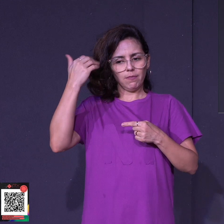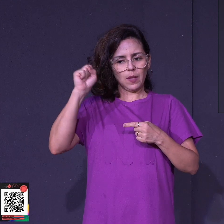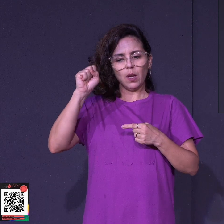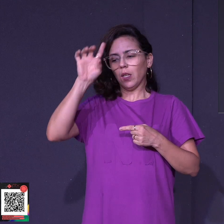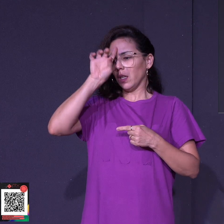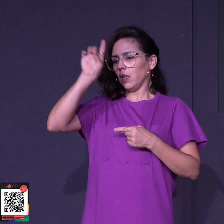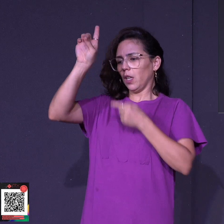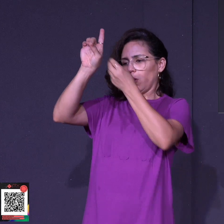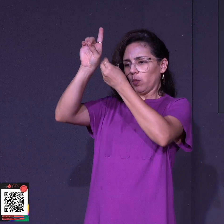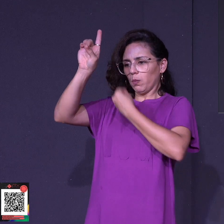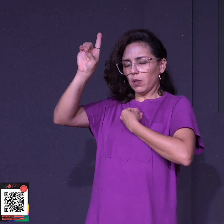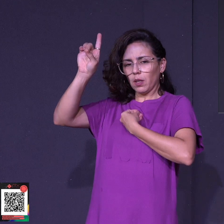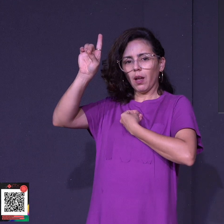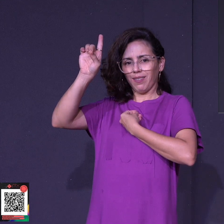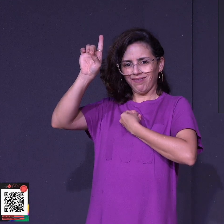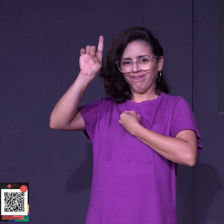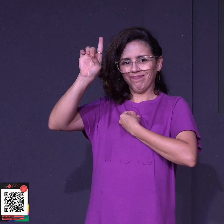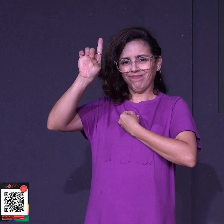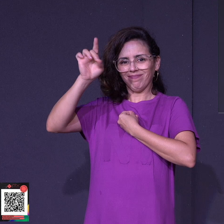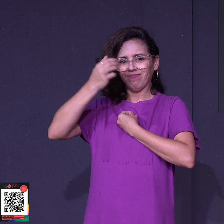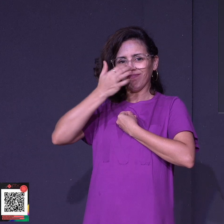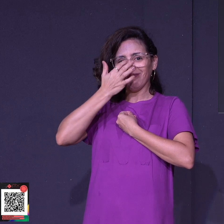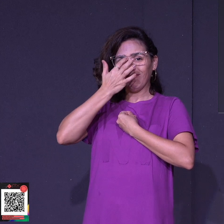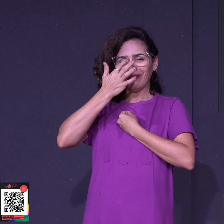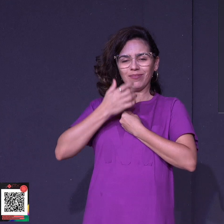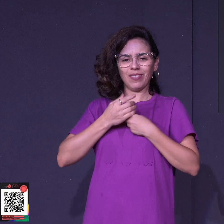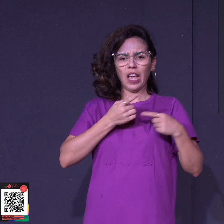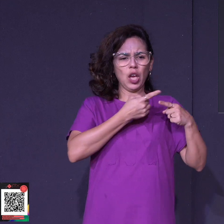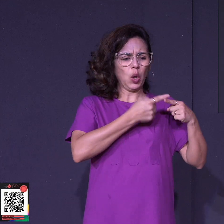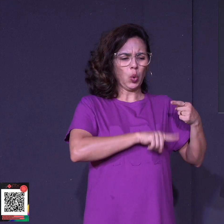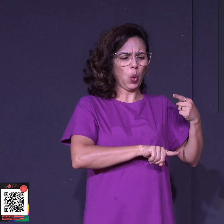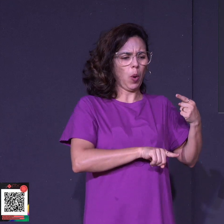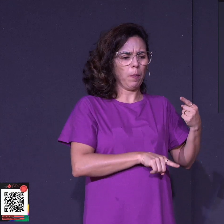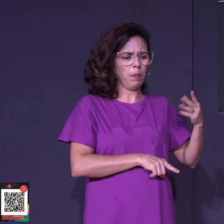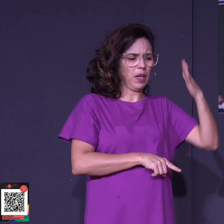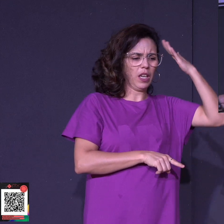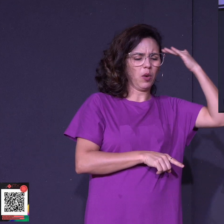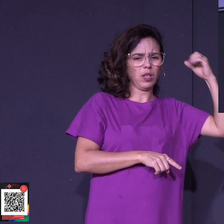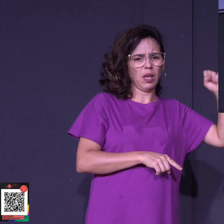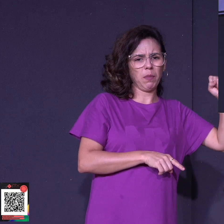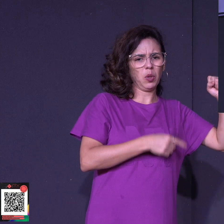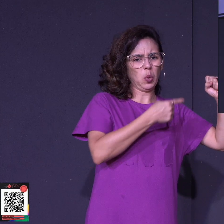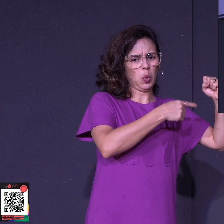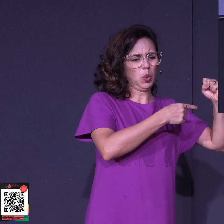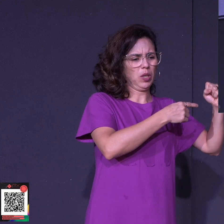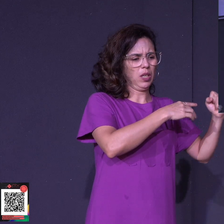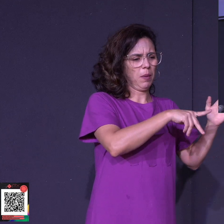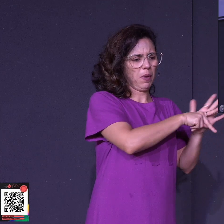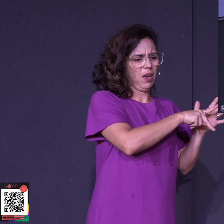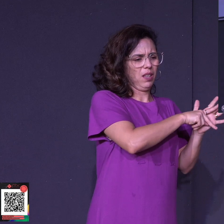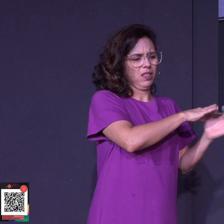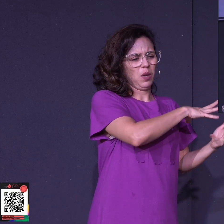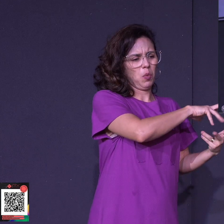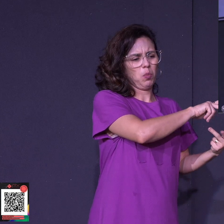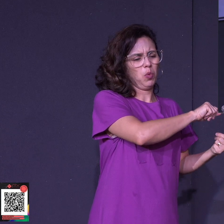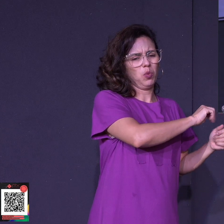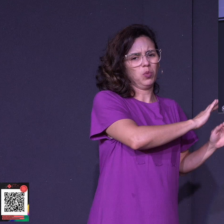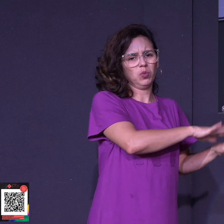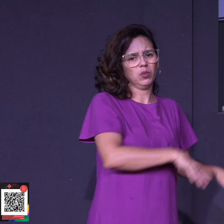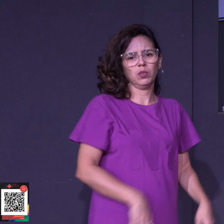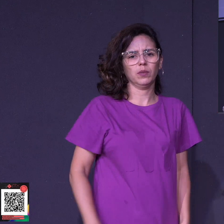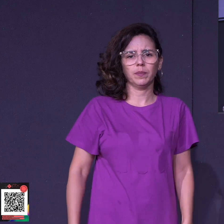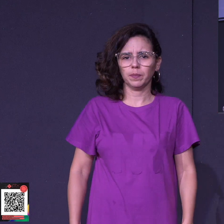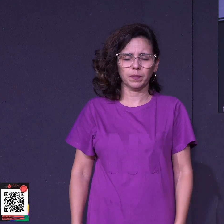de todas as formas as pessoas a terem. Irmão, R$1 que entre na sua conta, que ele